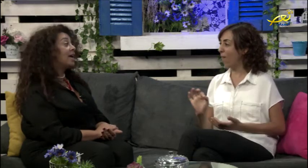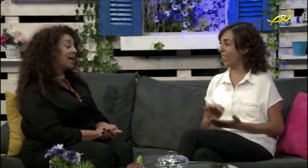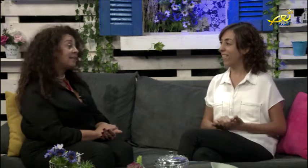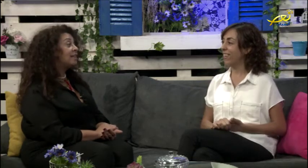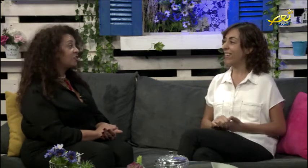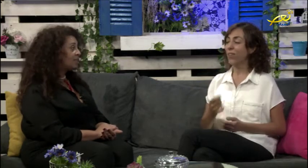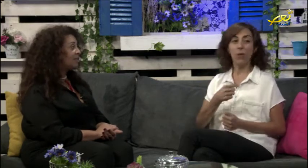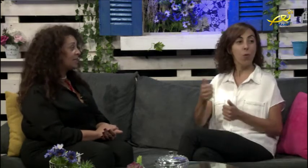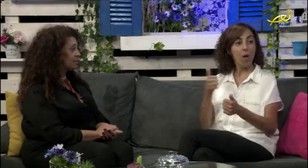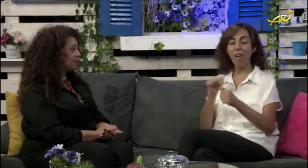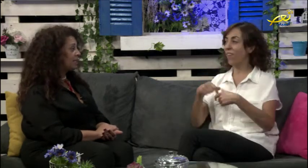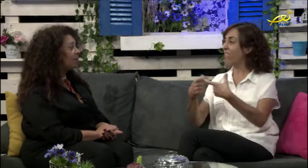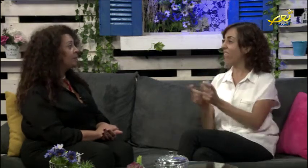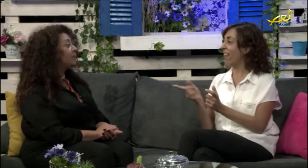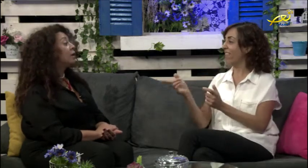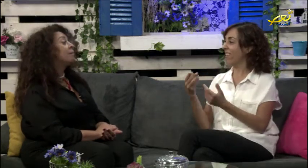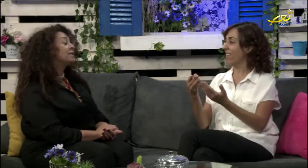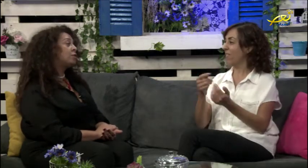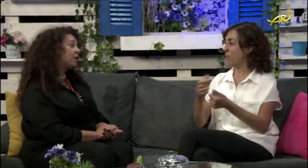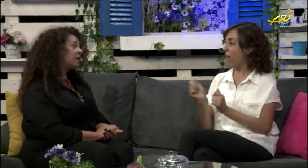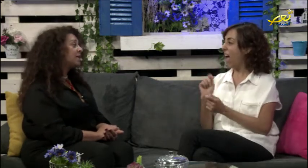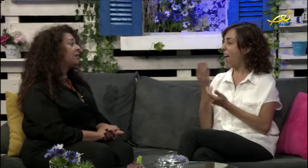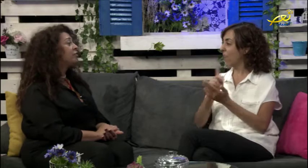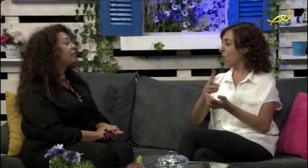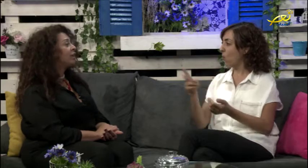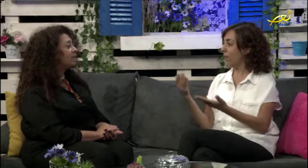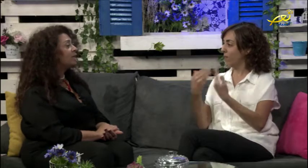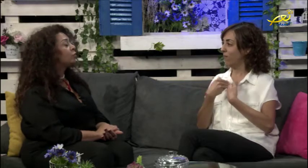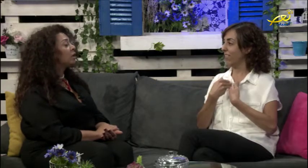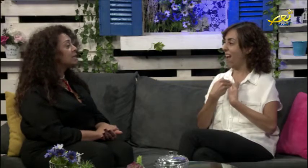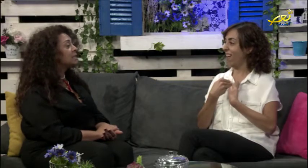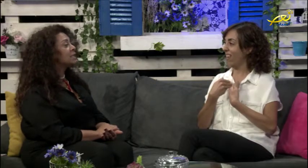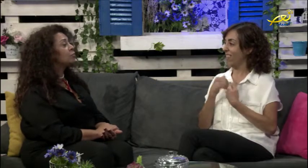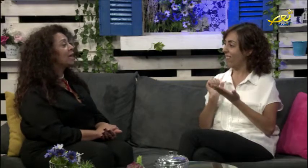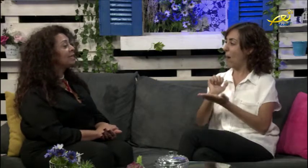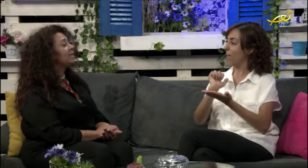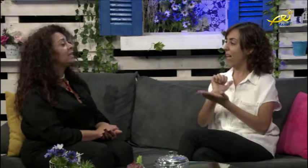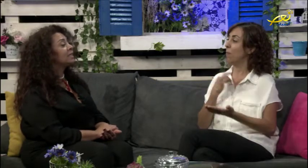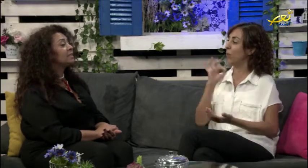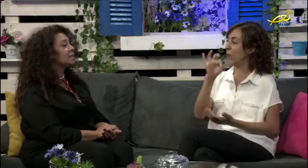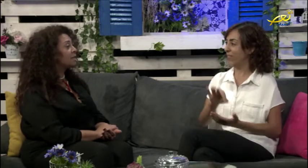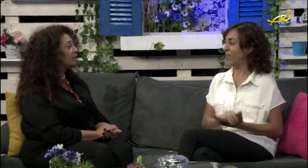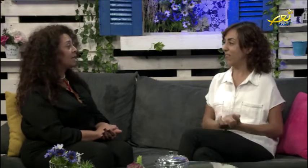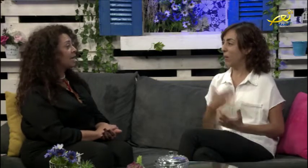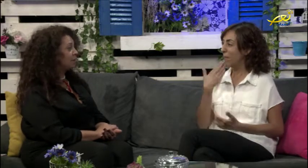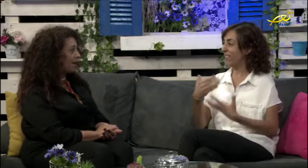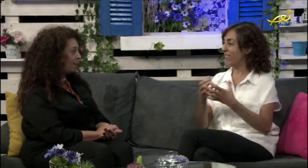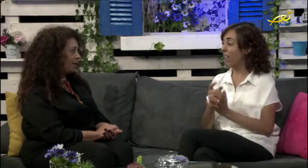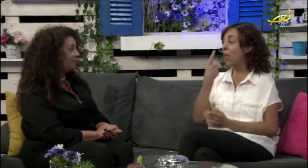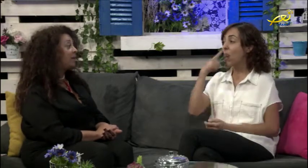أخذت الشهادة الرسمية، بس من وراي كان في فريق متخصص متعدد الاختصاصات كان عم يدعمني.